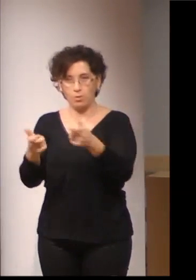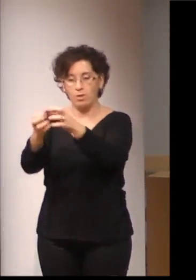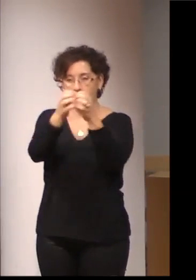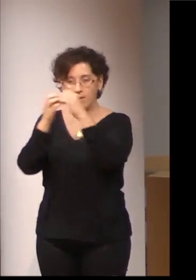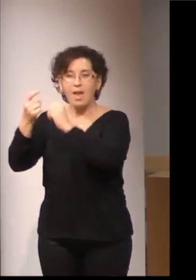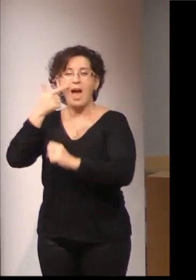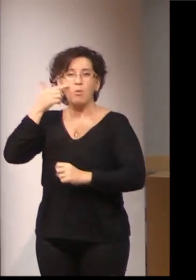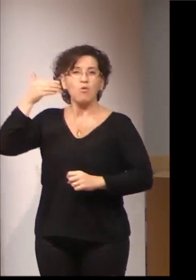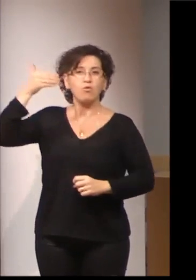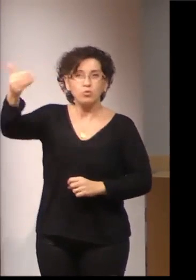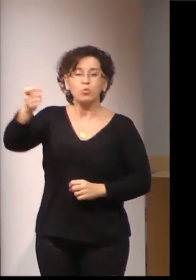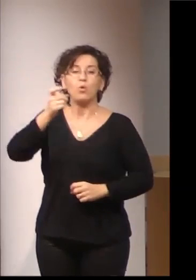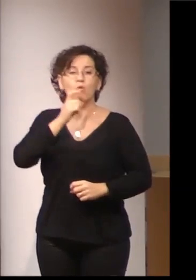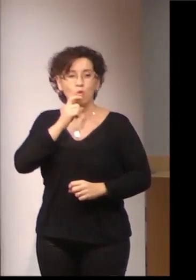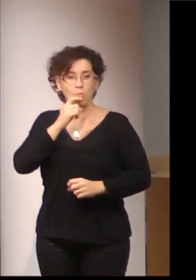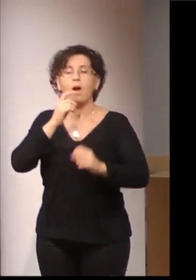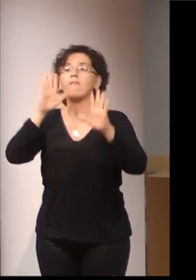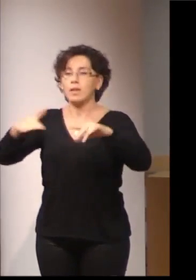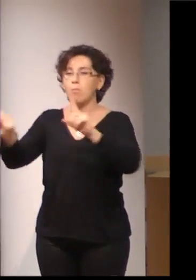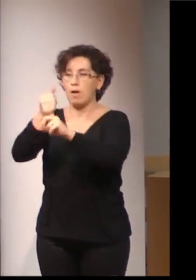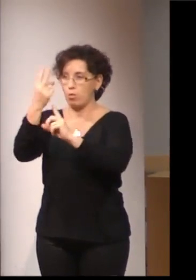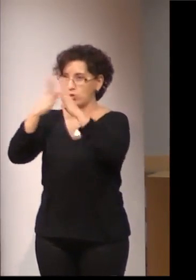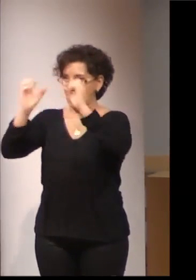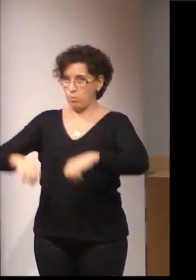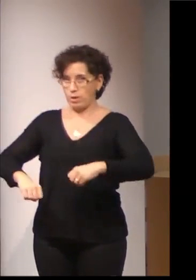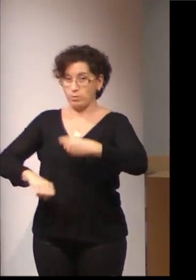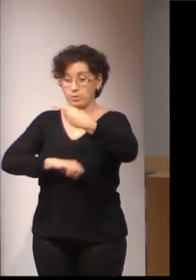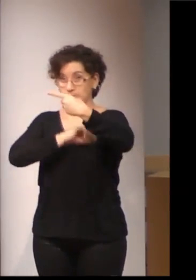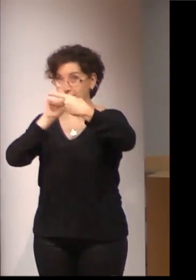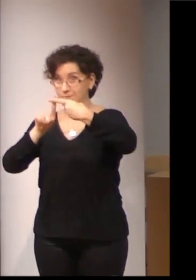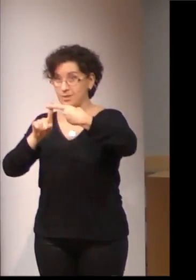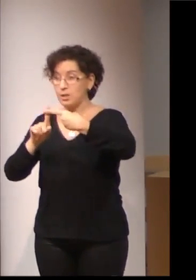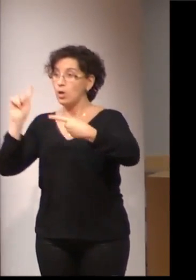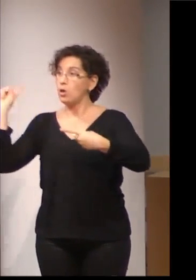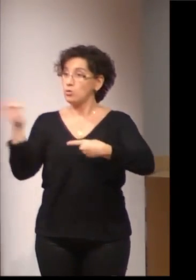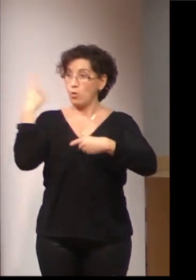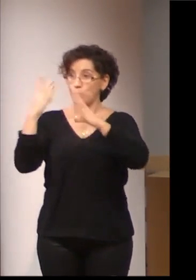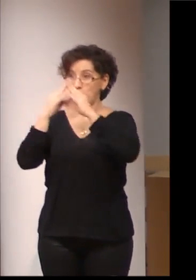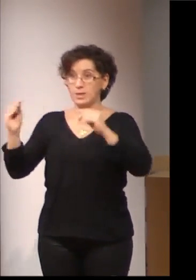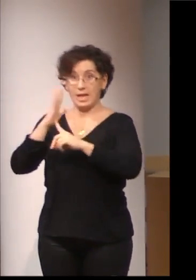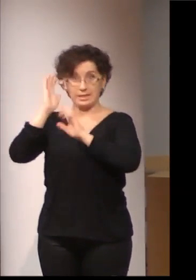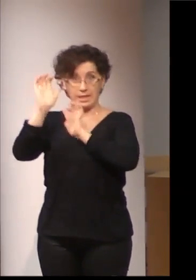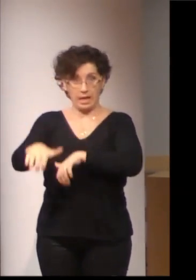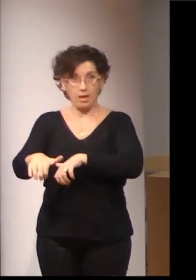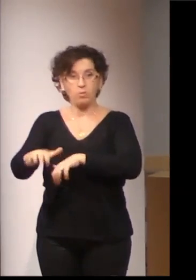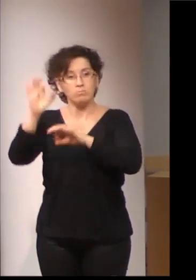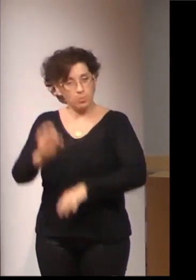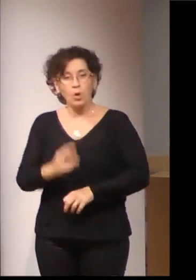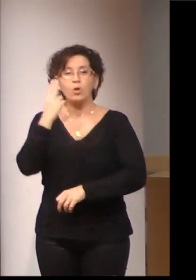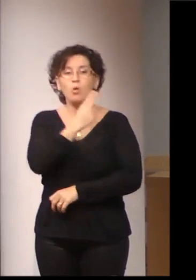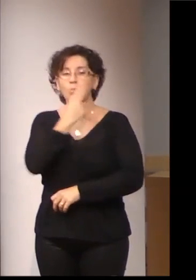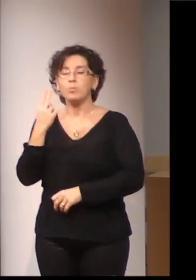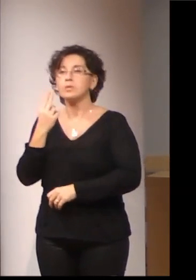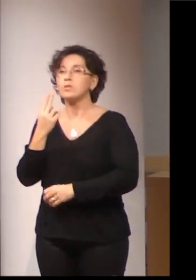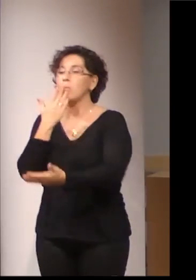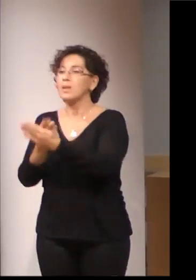lo que podíamos hacer. Y llegaron a dos acuerdos importantes. Uno era que todas las universidades de Castilla y León se comprometían a no pedir grados de 3